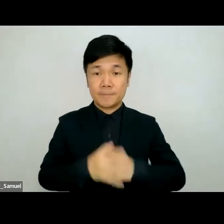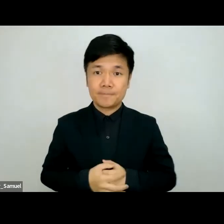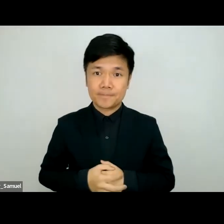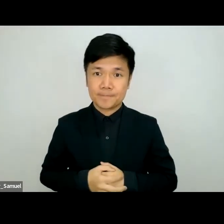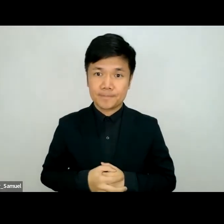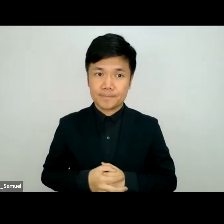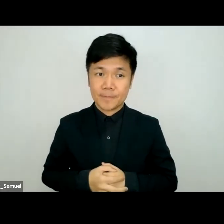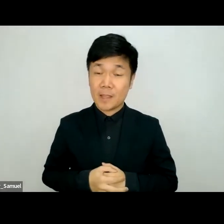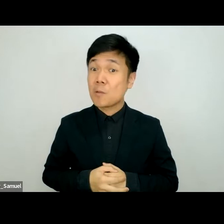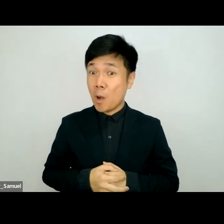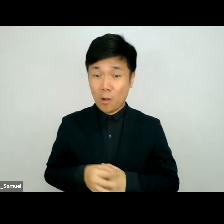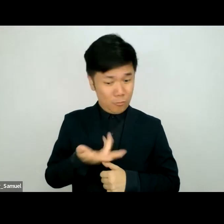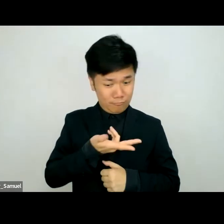ont